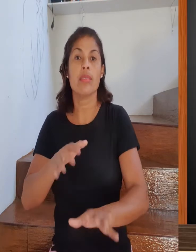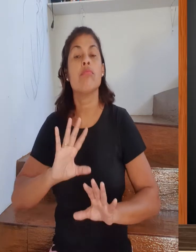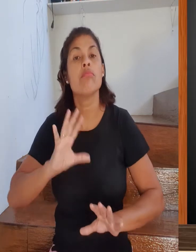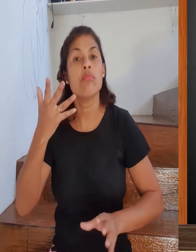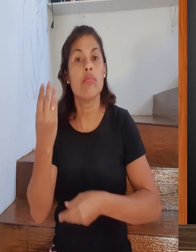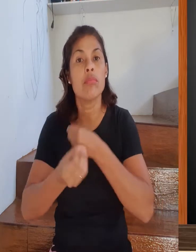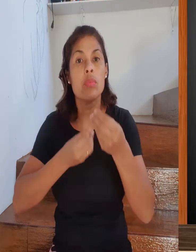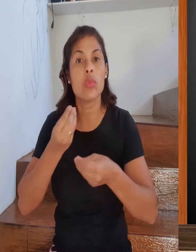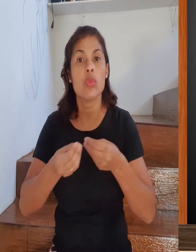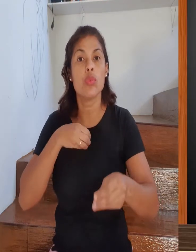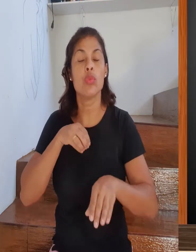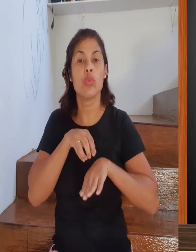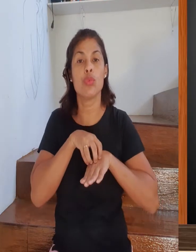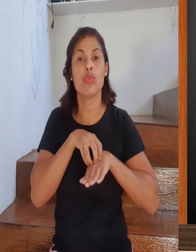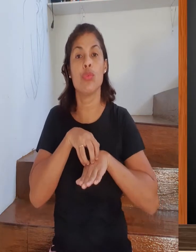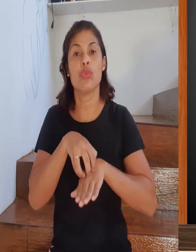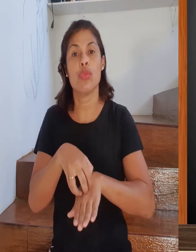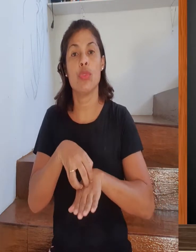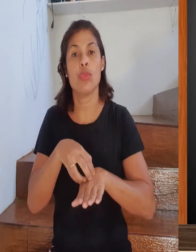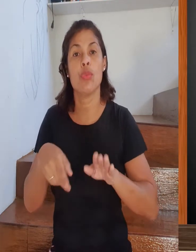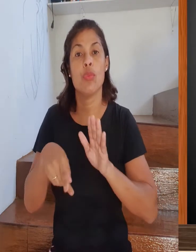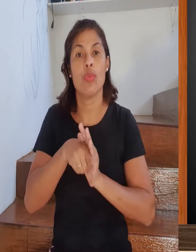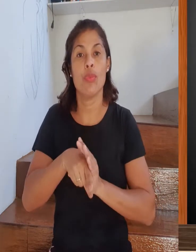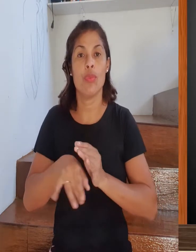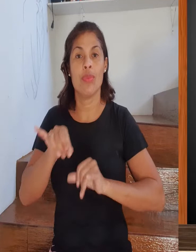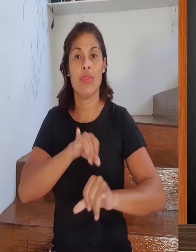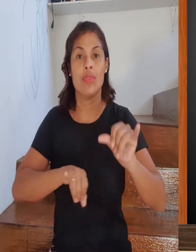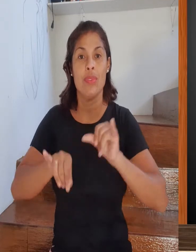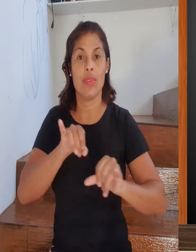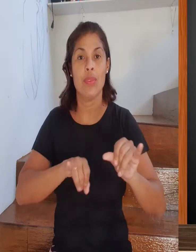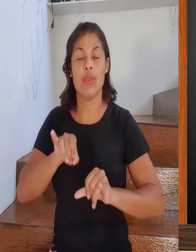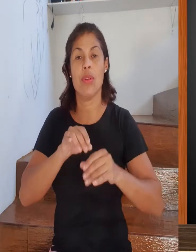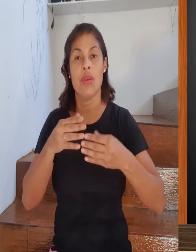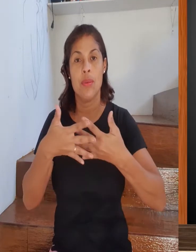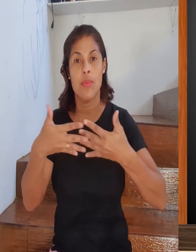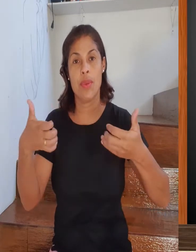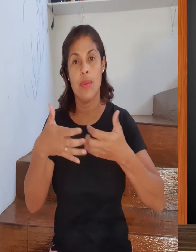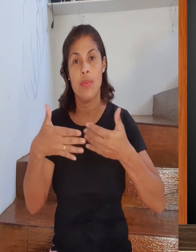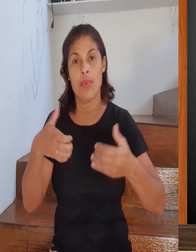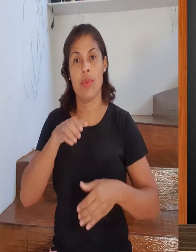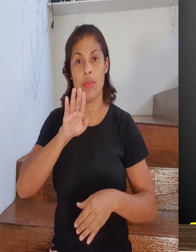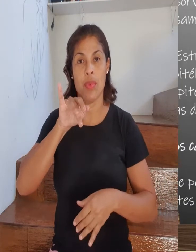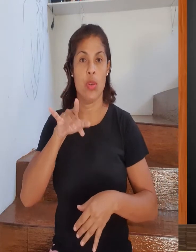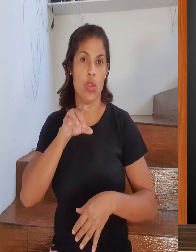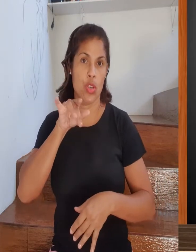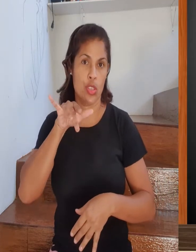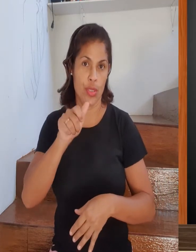Isto ocorre pelos mecanismos de transportes de substâncias por membranas biológicas.